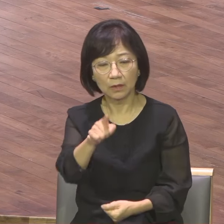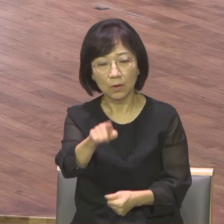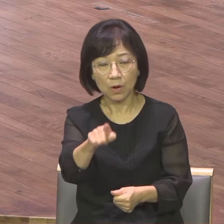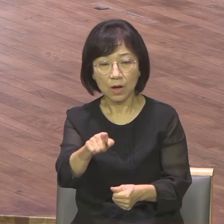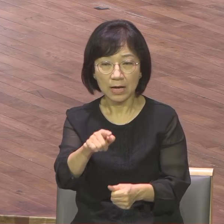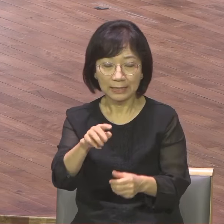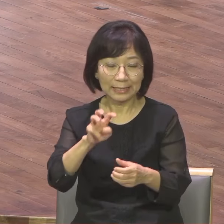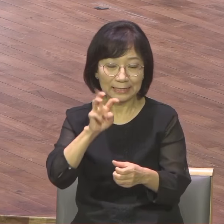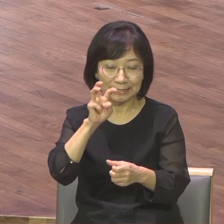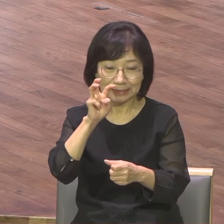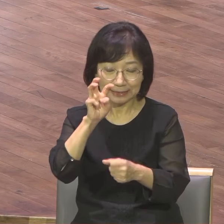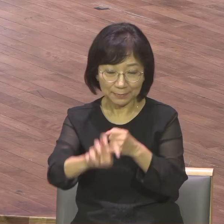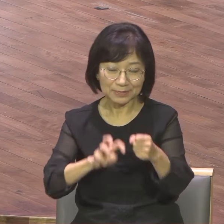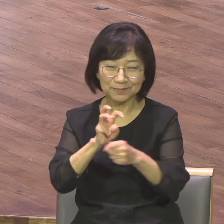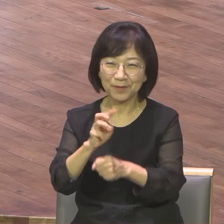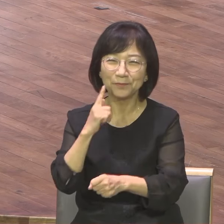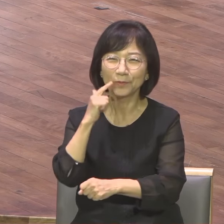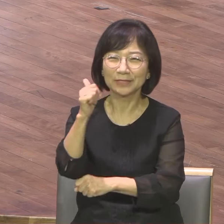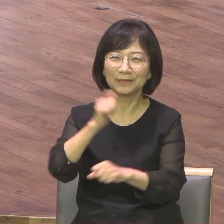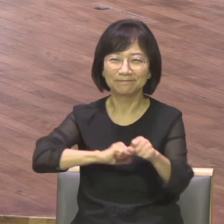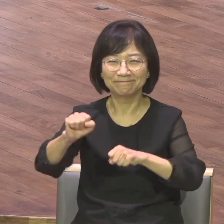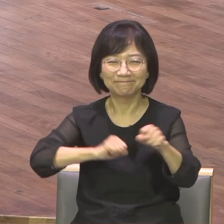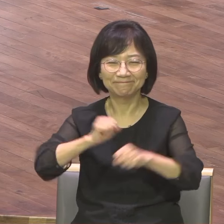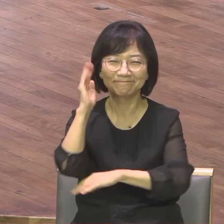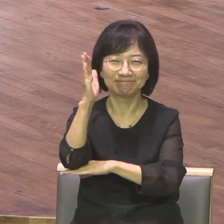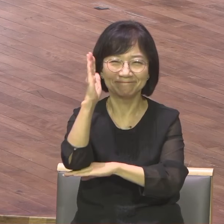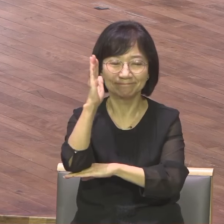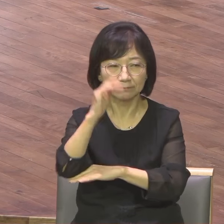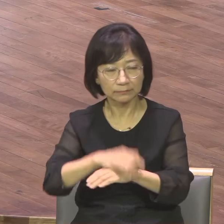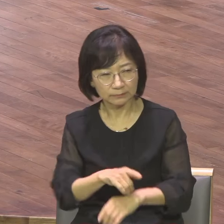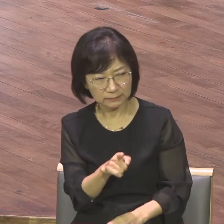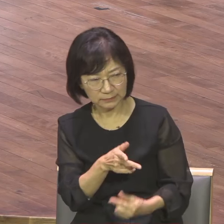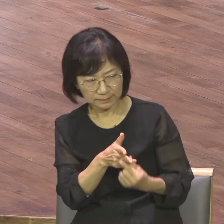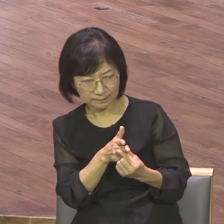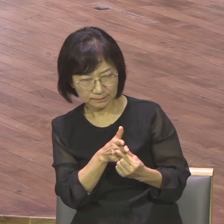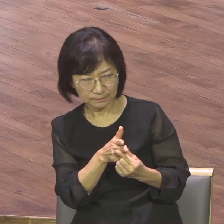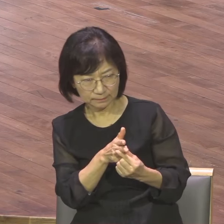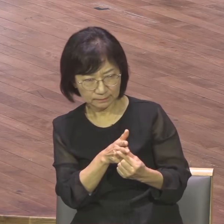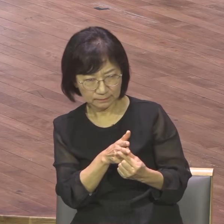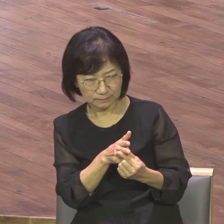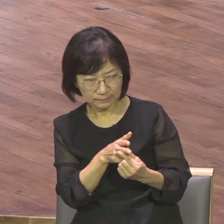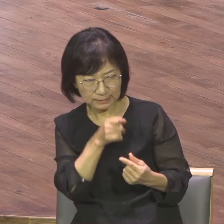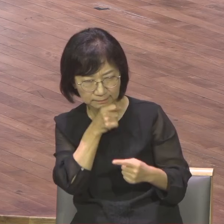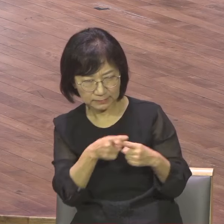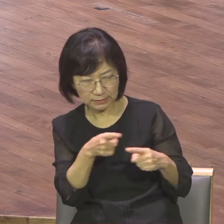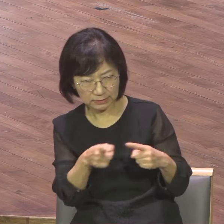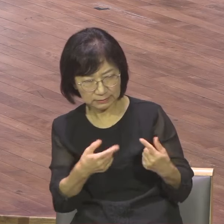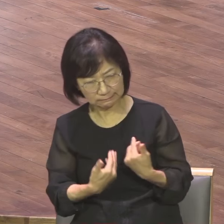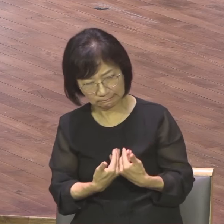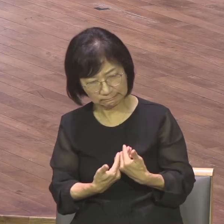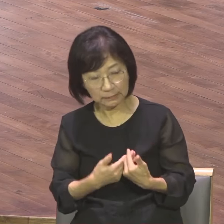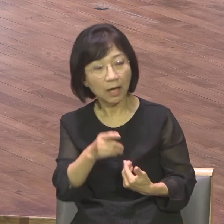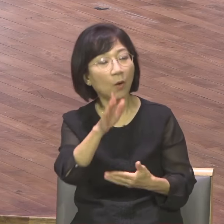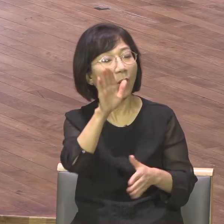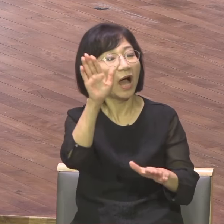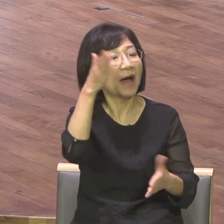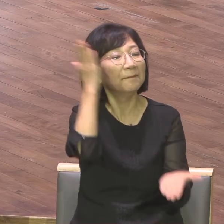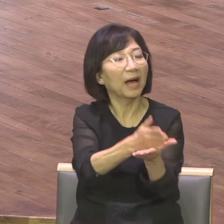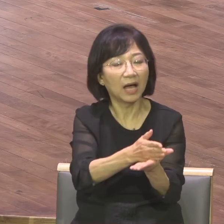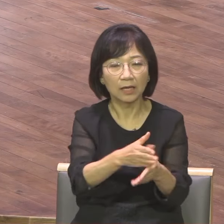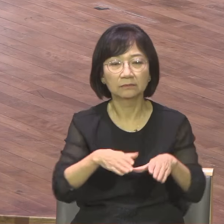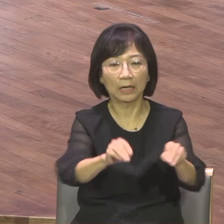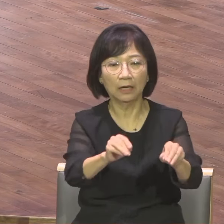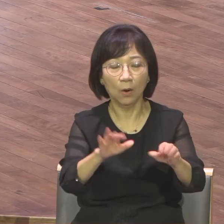30년 동안 목회한 그 자리에서 쫓겨나. 감리교는 이렇게 제도 자체가 평생 보장되어